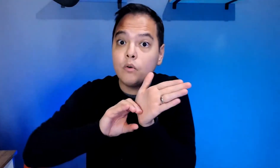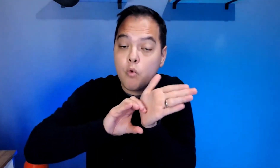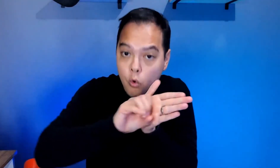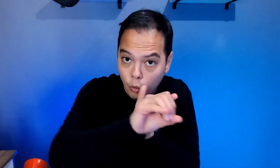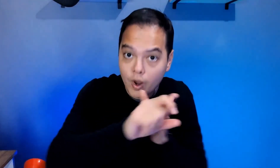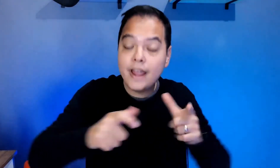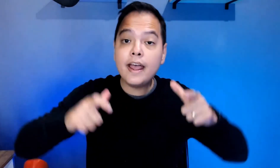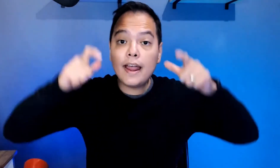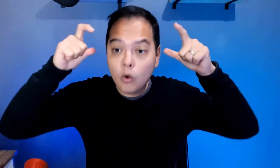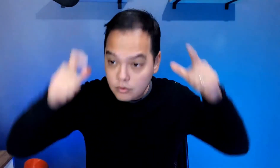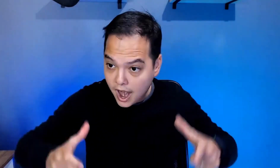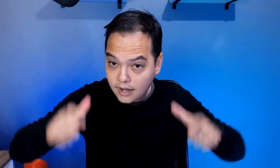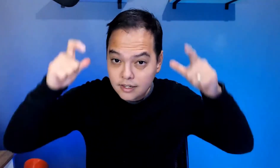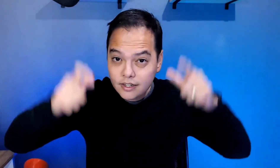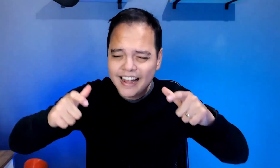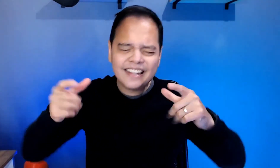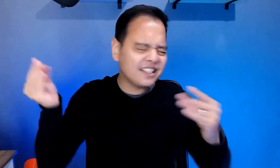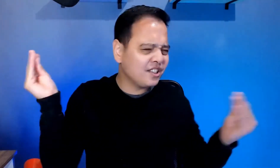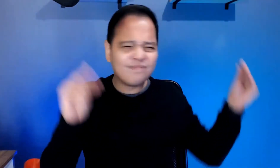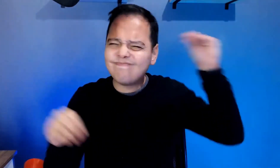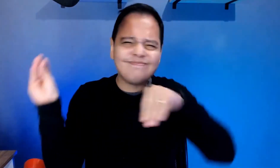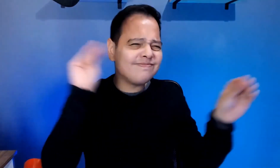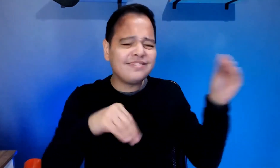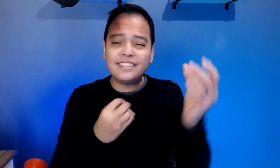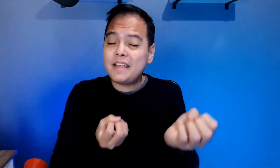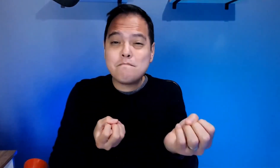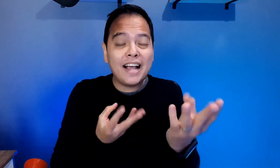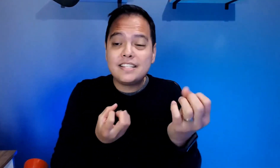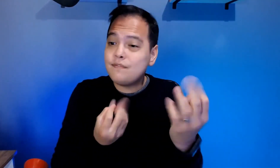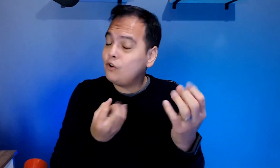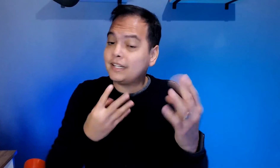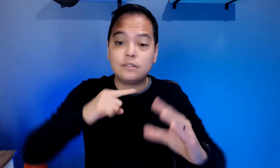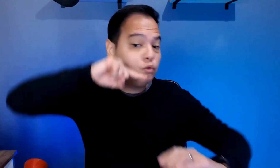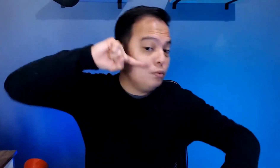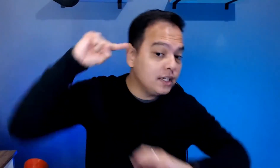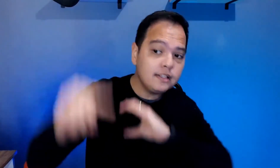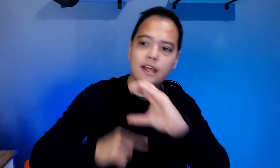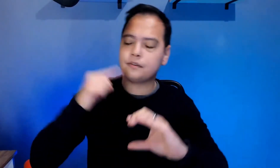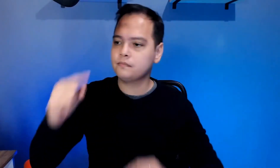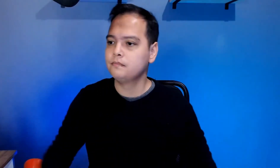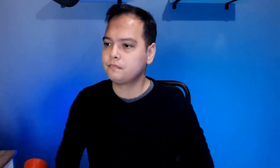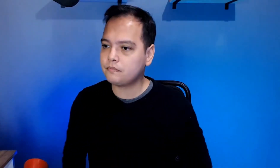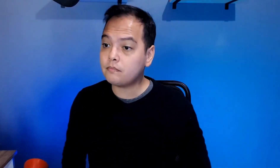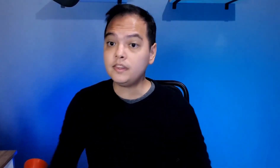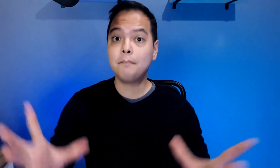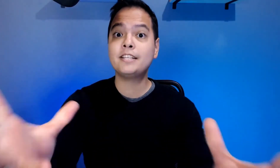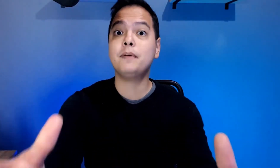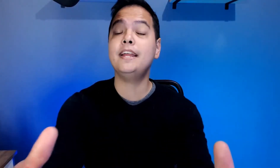Google, ele é o lugar que, assim, ó, tem mais informação do mundo inteiro. Mas para ele te